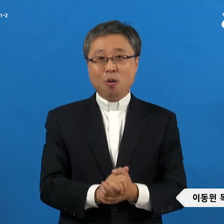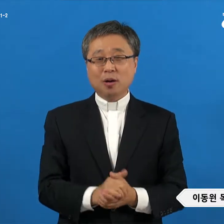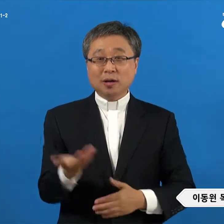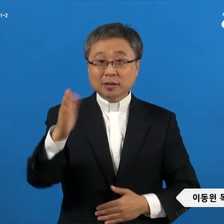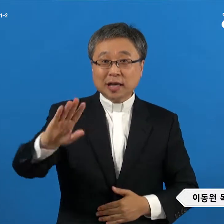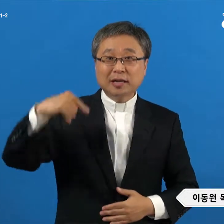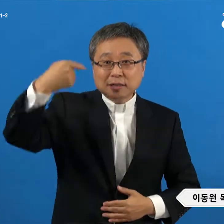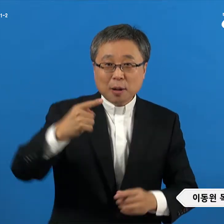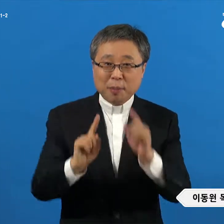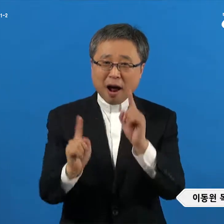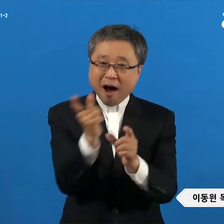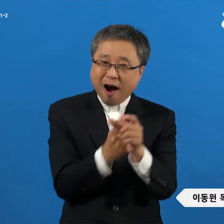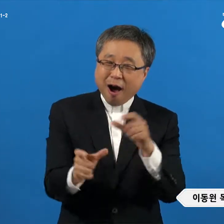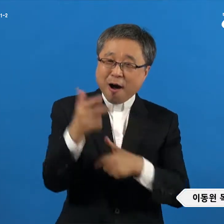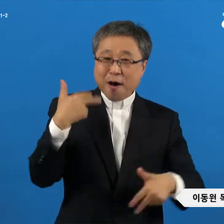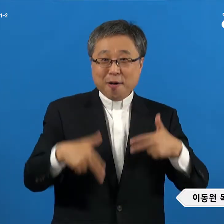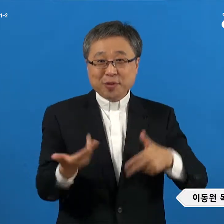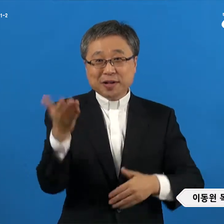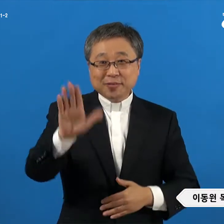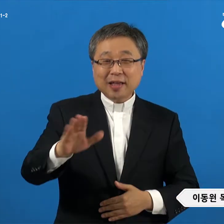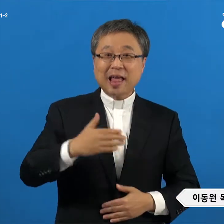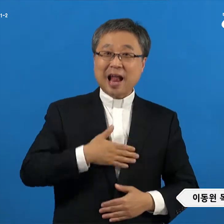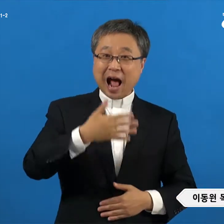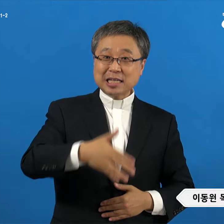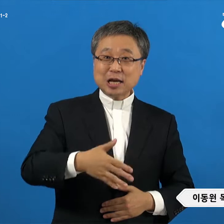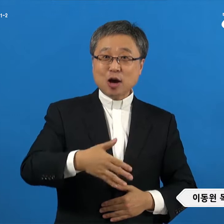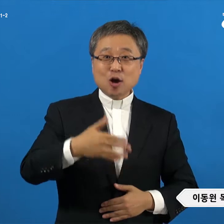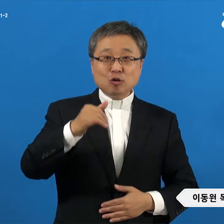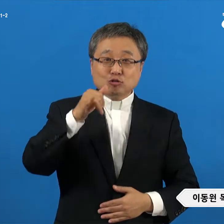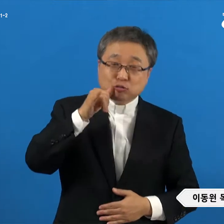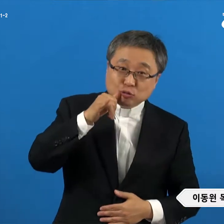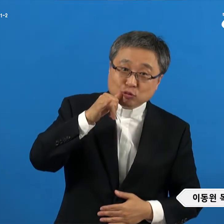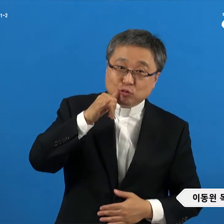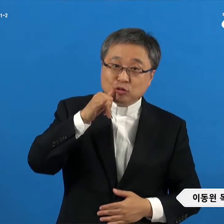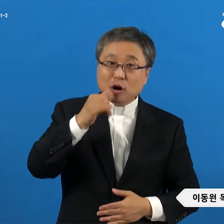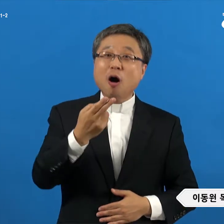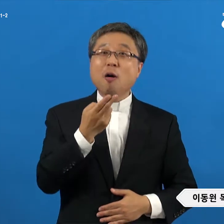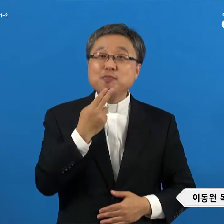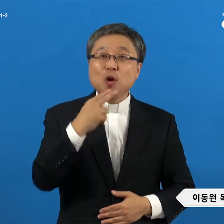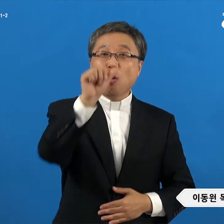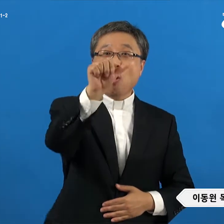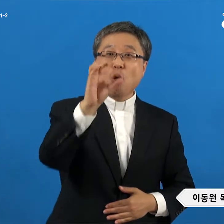말이 더 재밌어요. 그런데 나는 아직 중독에 걸리지 않은 5%를 아직 만난 일이 없다고.